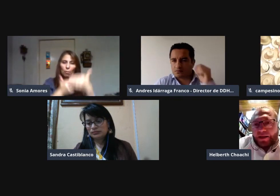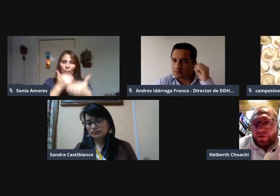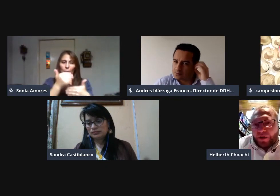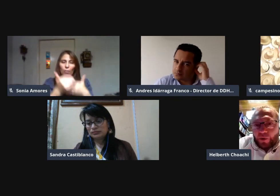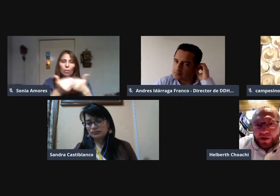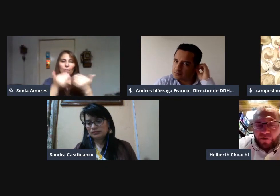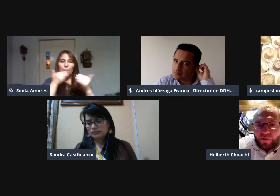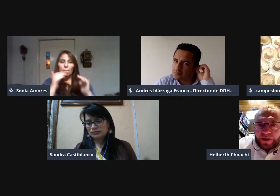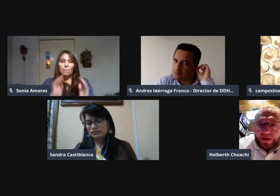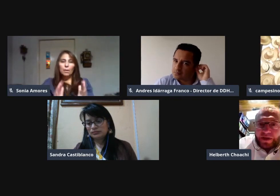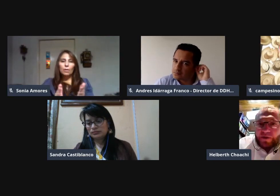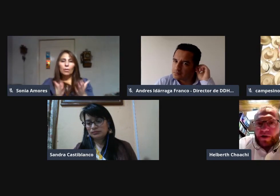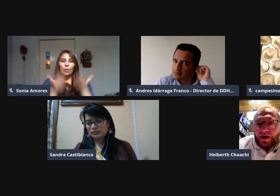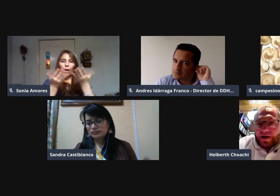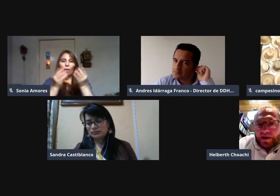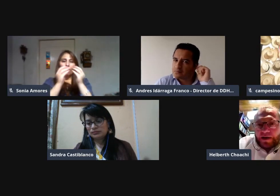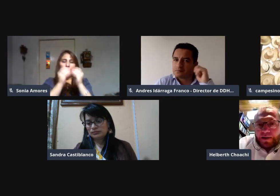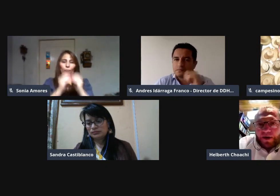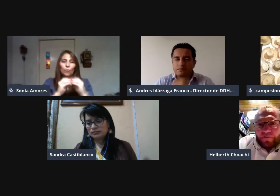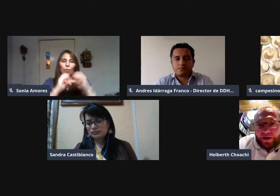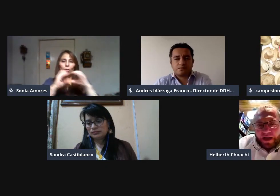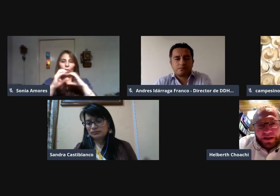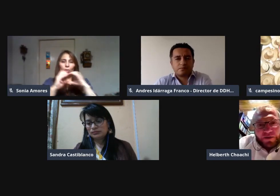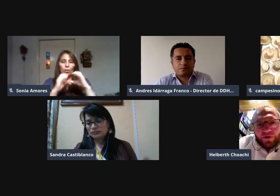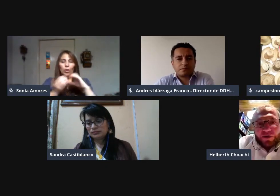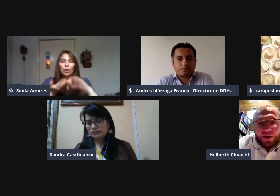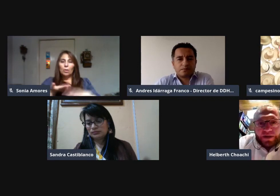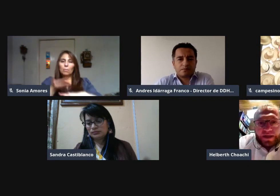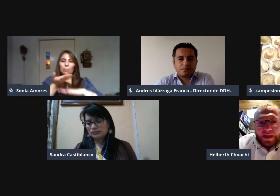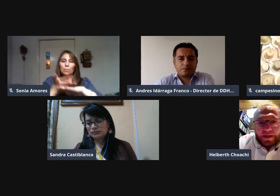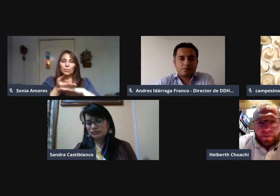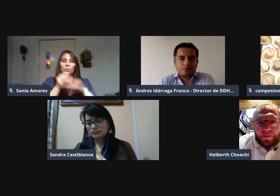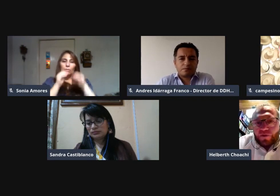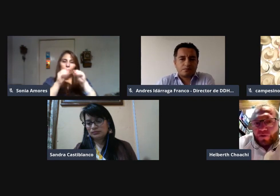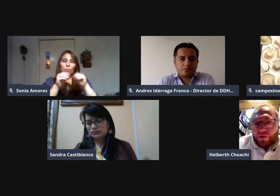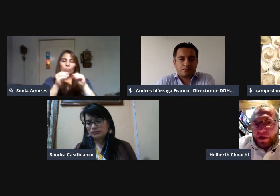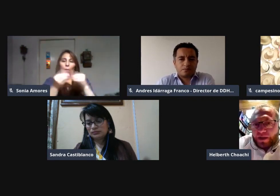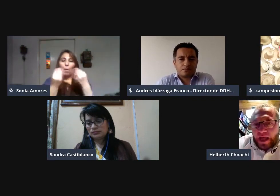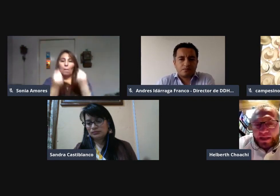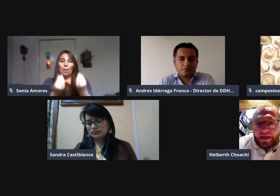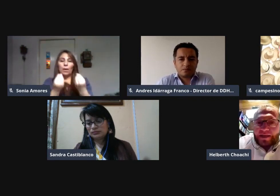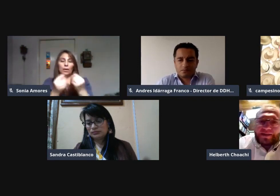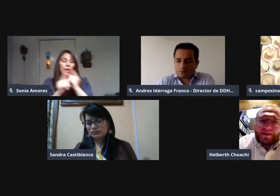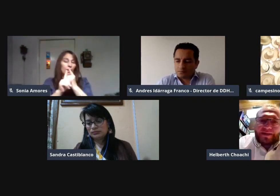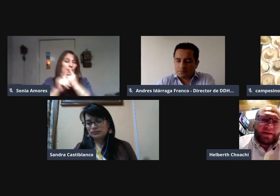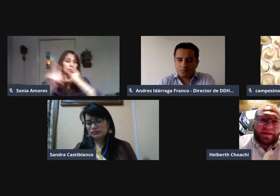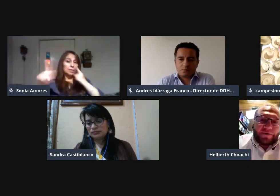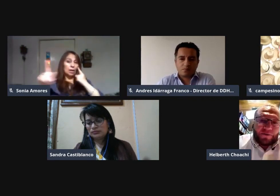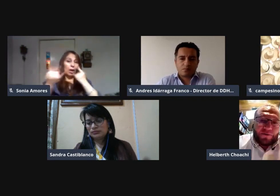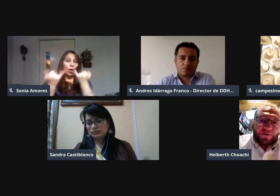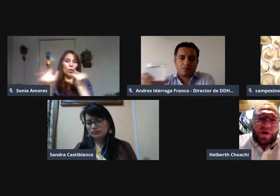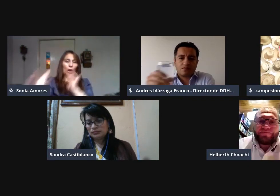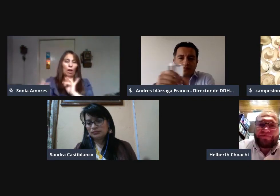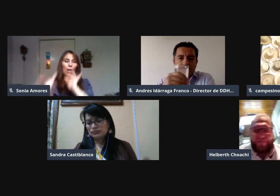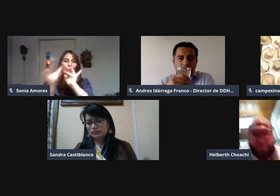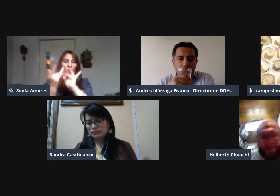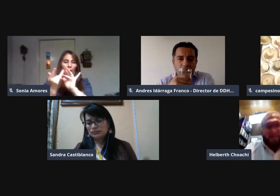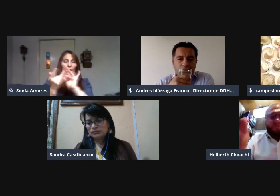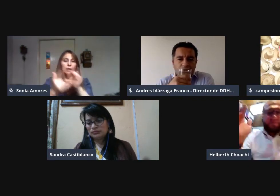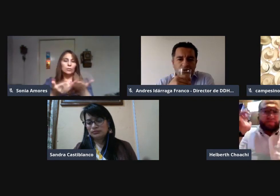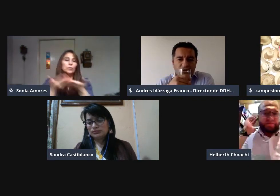nuestros canales y nuestra apuesta formativa para enfrentar estas condiciones de distanciamiento. Entonces, Sandra, continúa.